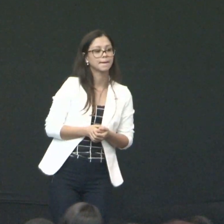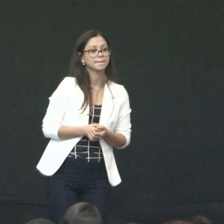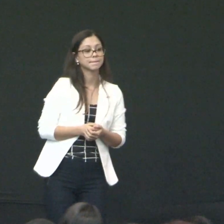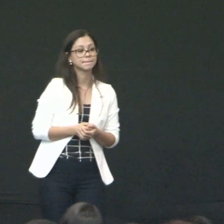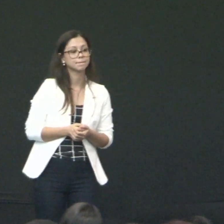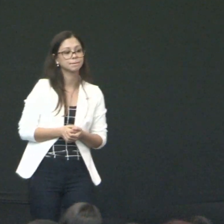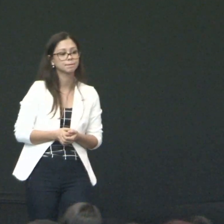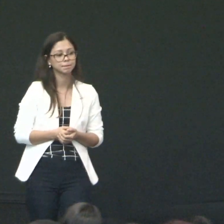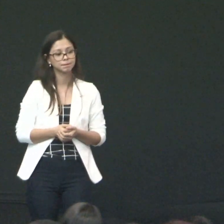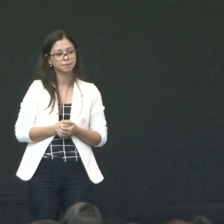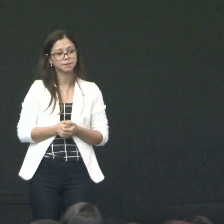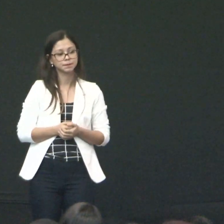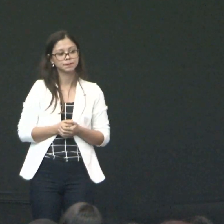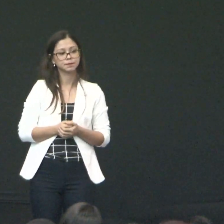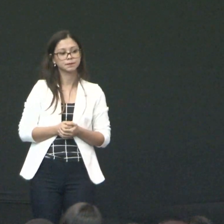próximo.